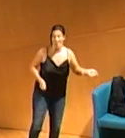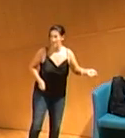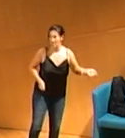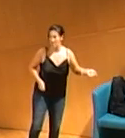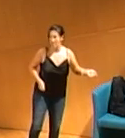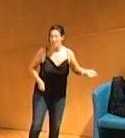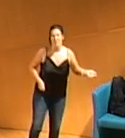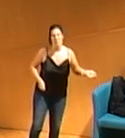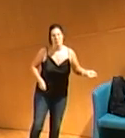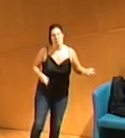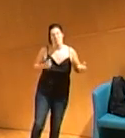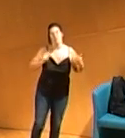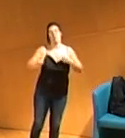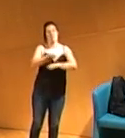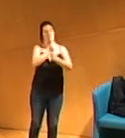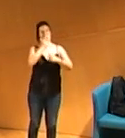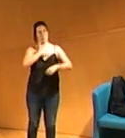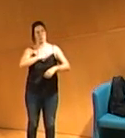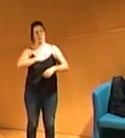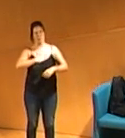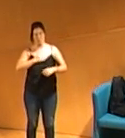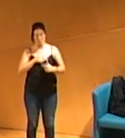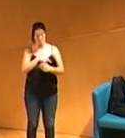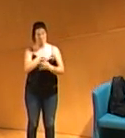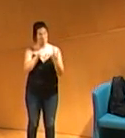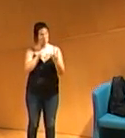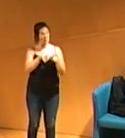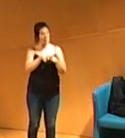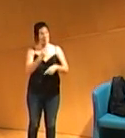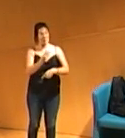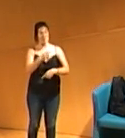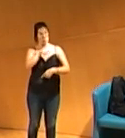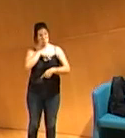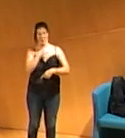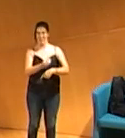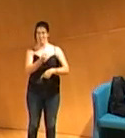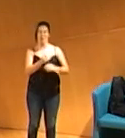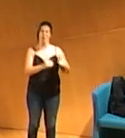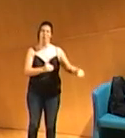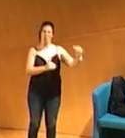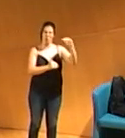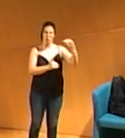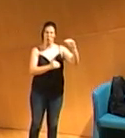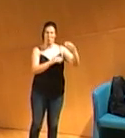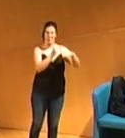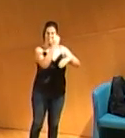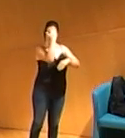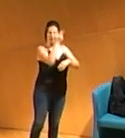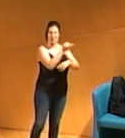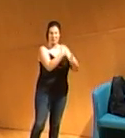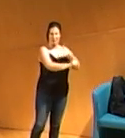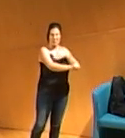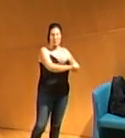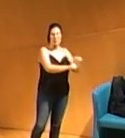y a mes quatre enfants aînés qui ont aussi écrit. ils ont écrit des choses qu'on ne s'était jamais dit.